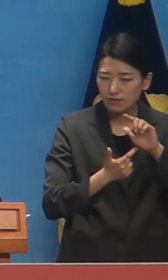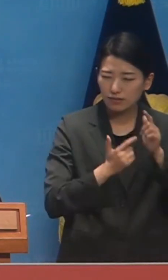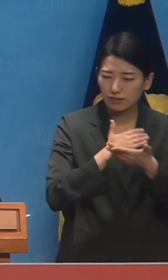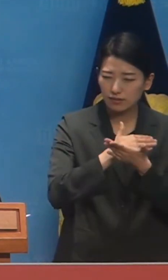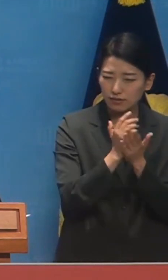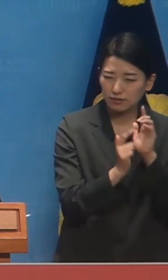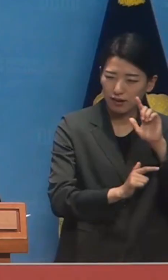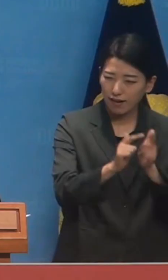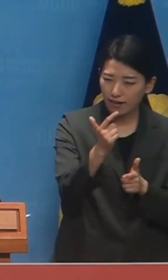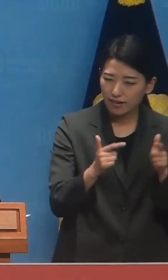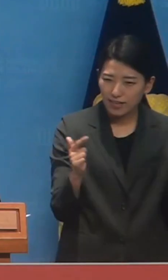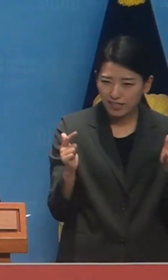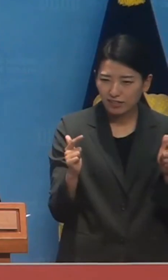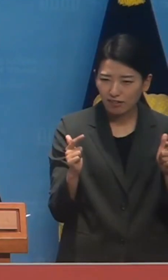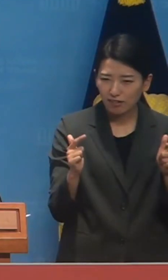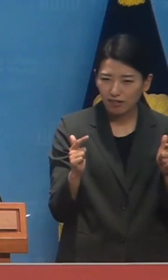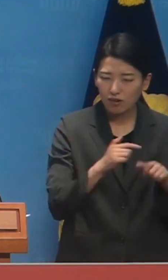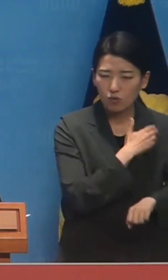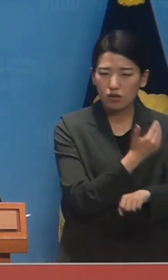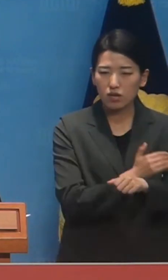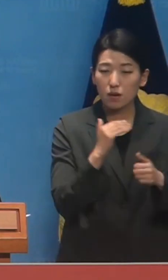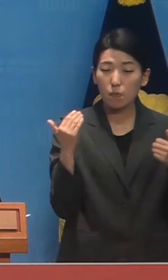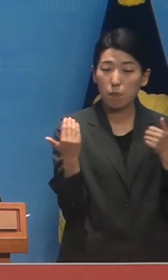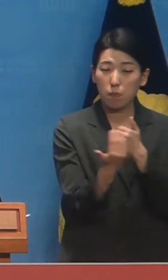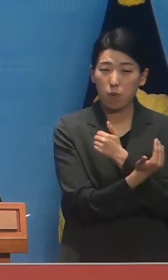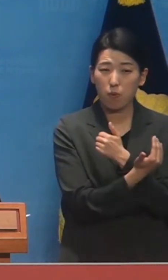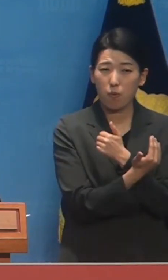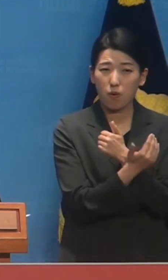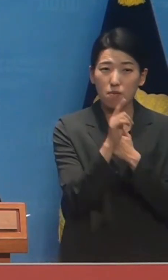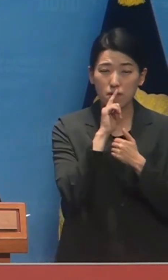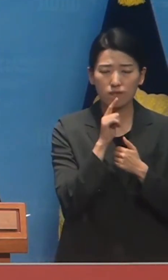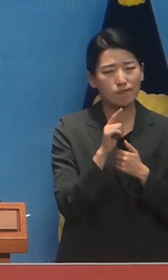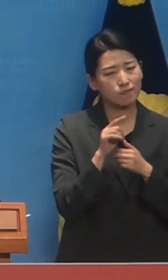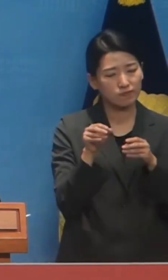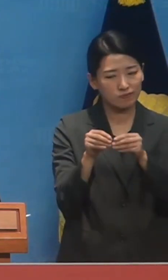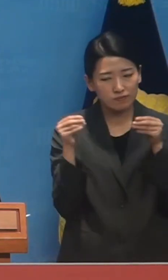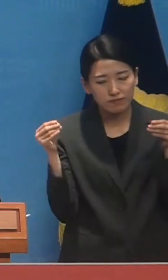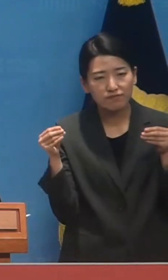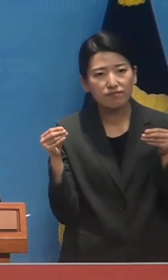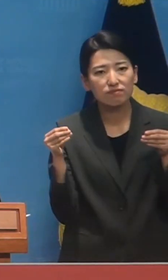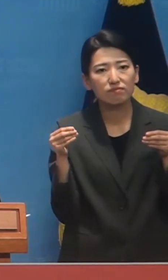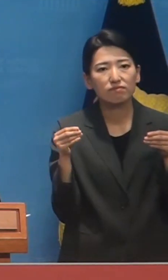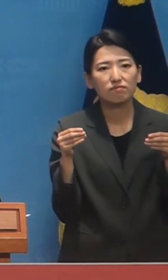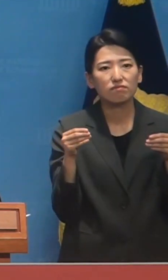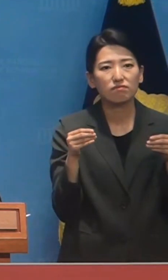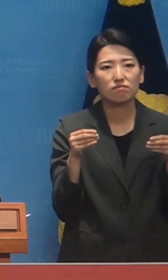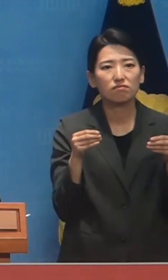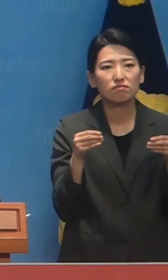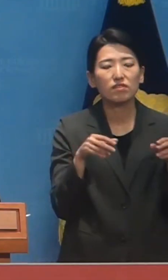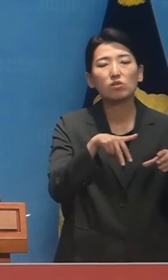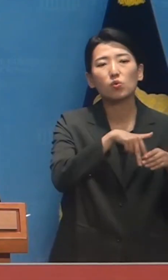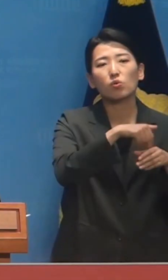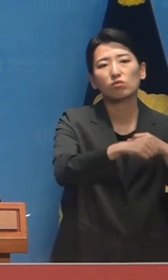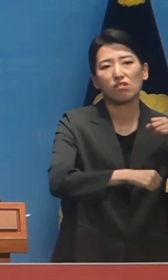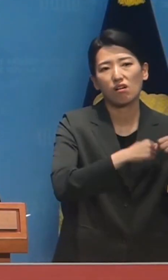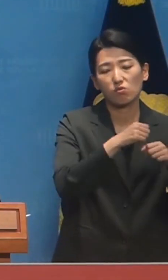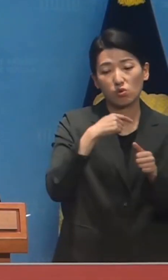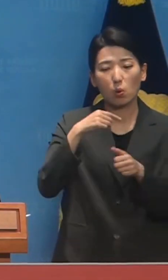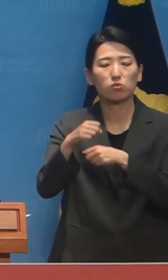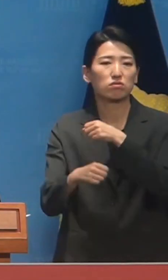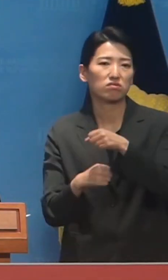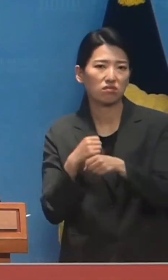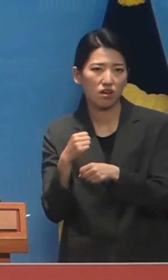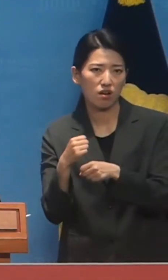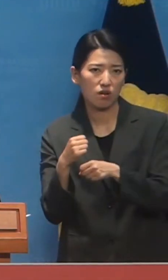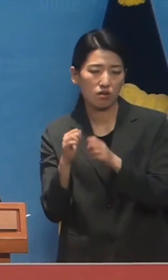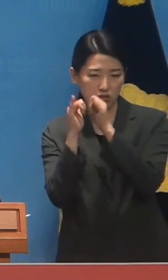다양성과 권익보호라는 명분 속에 종교의 자유, 교육의 자율성, 공동체 질서에